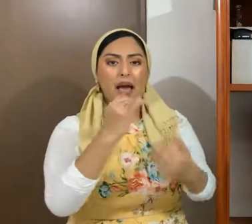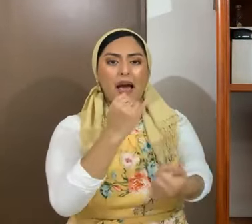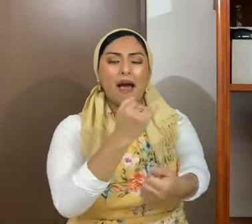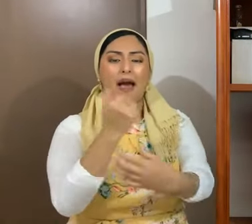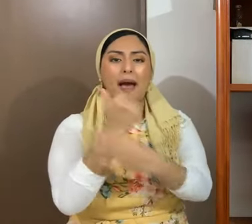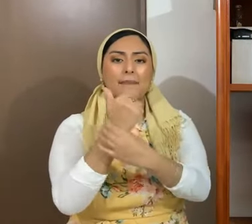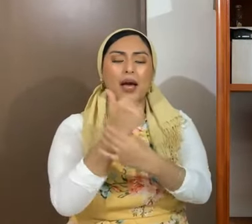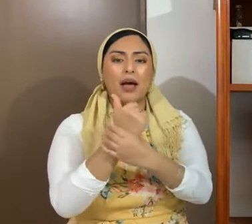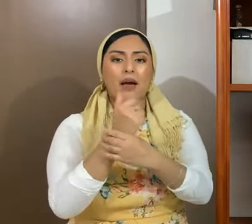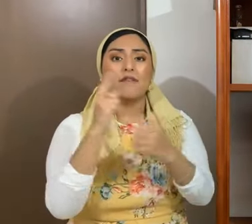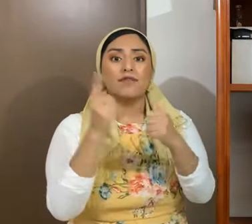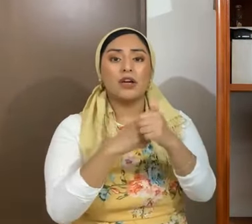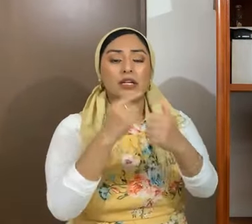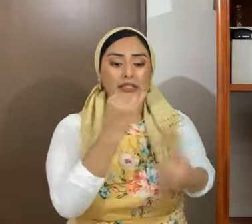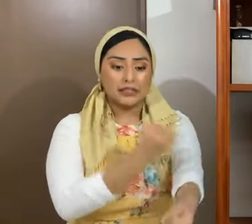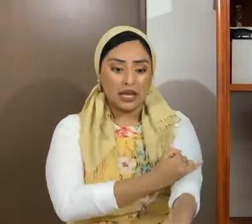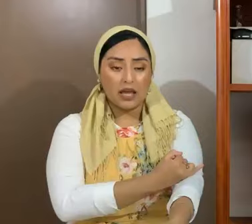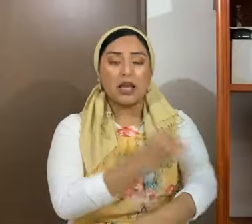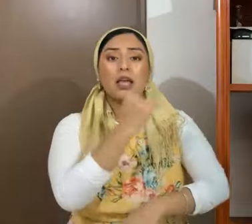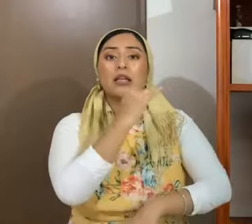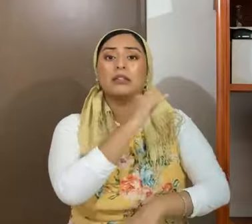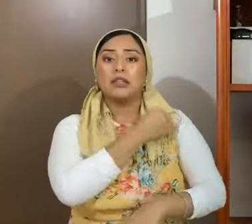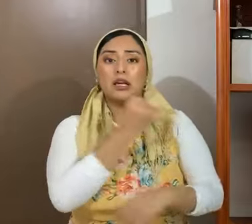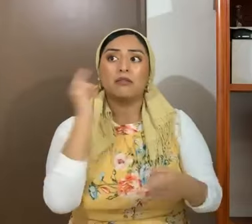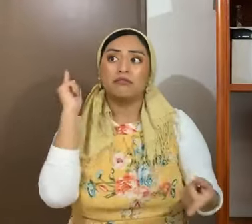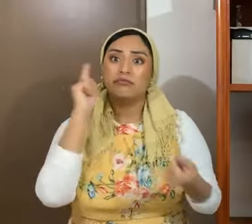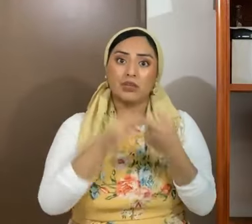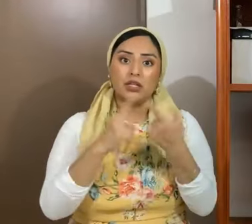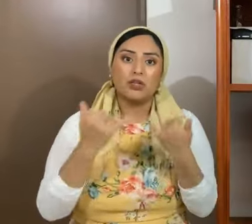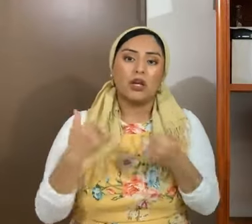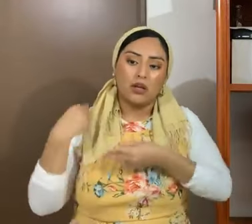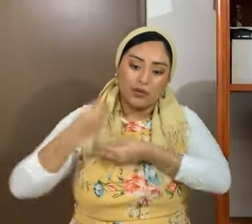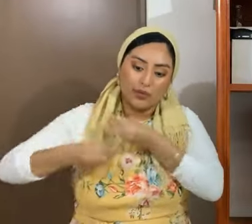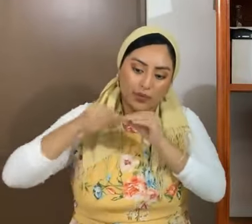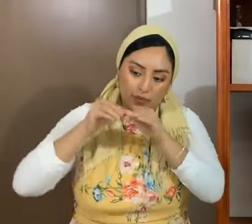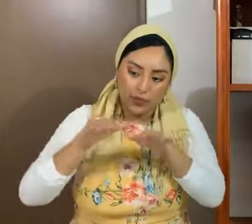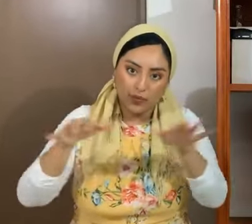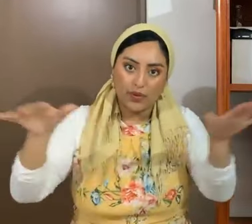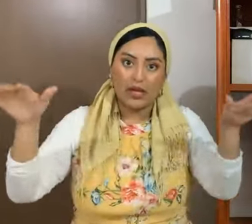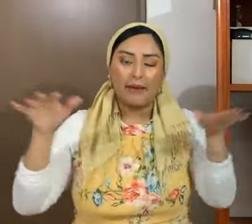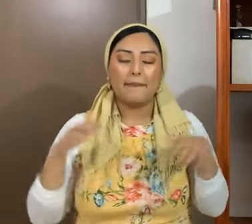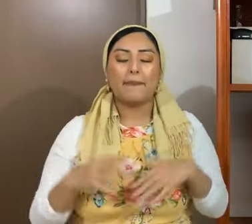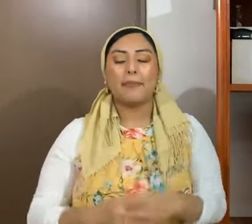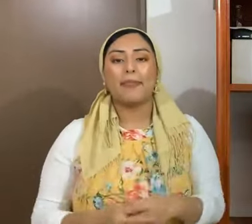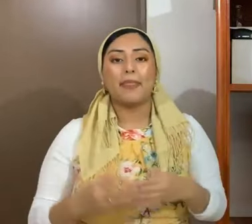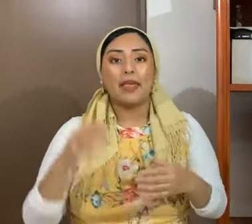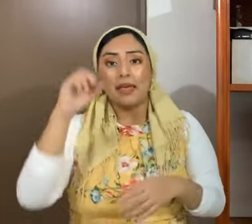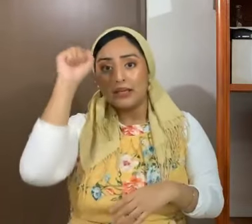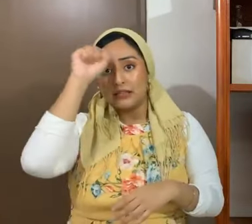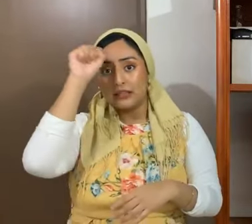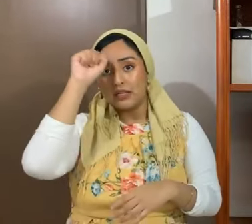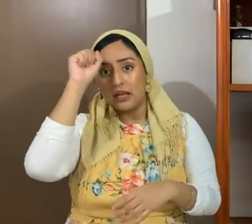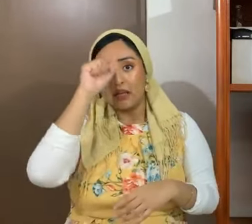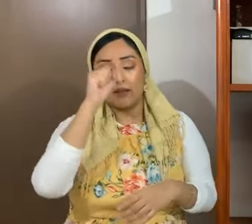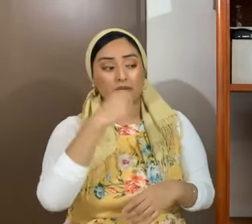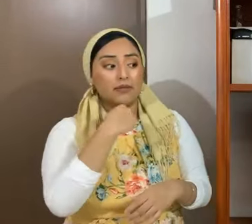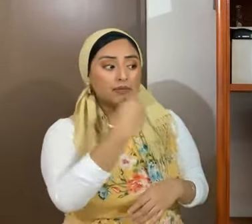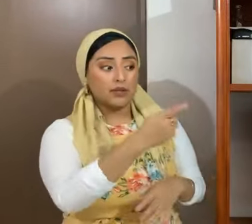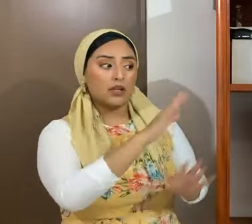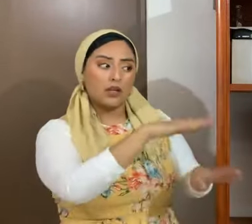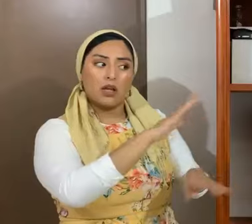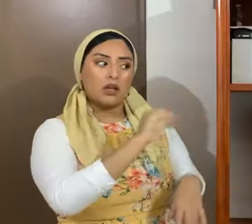Isaac, después Jacob y hasta el día de hoy, ¿verdad? Entonces, aquí Sara lo que hizo fue